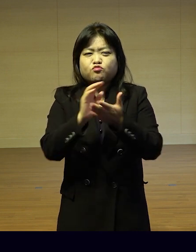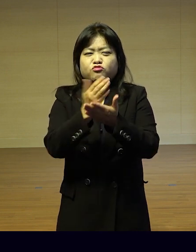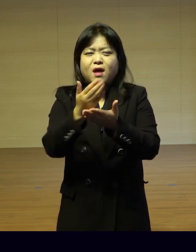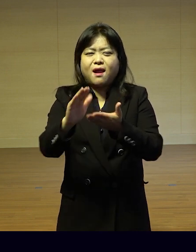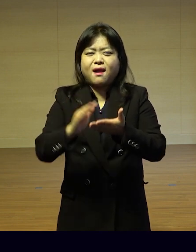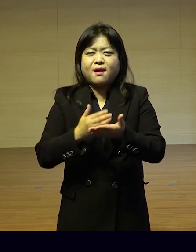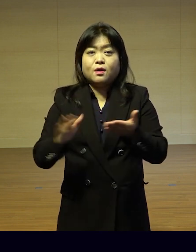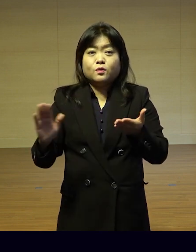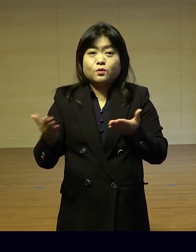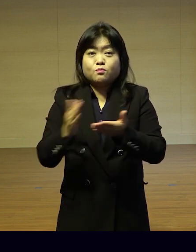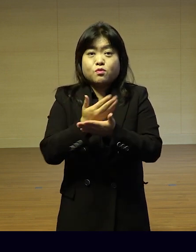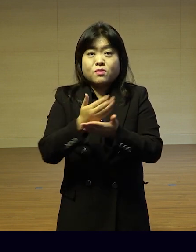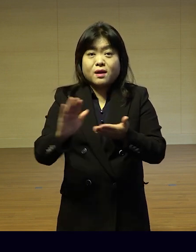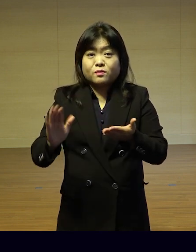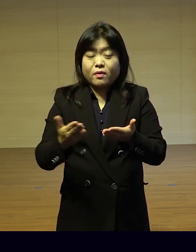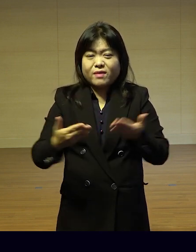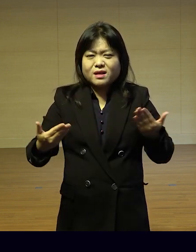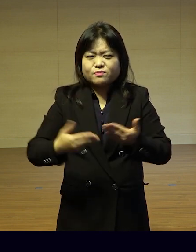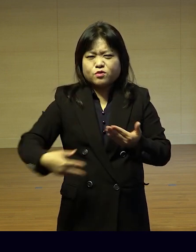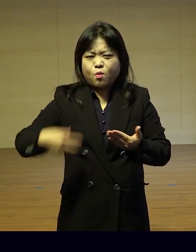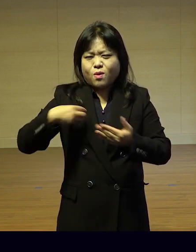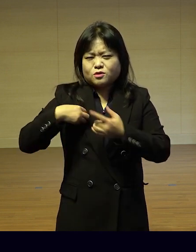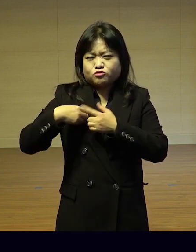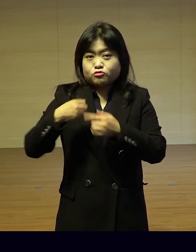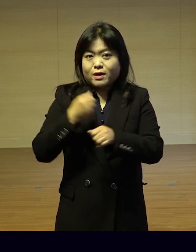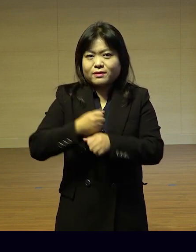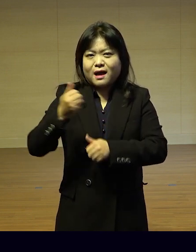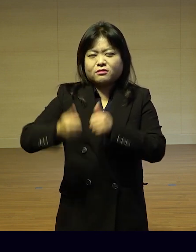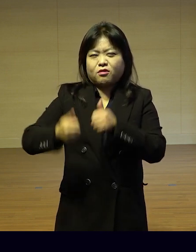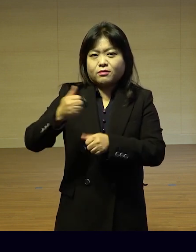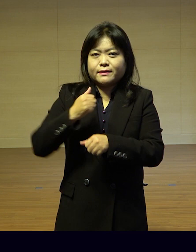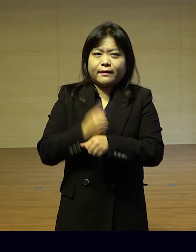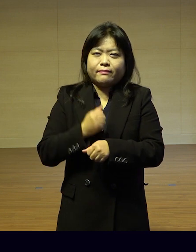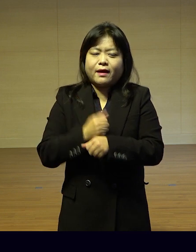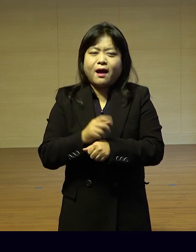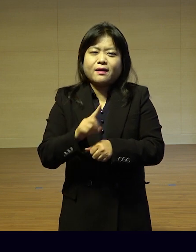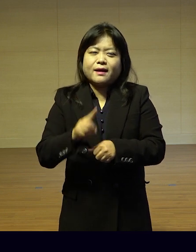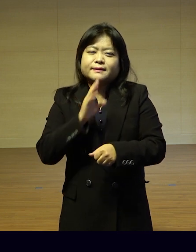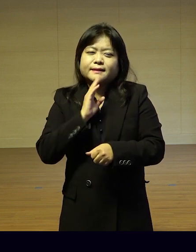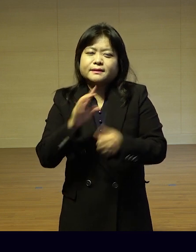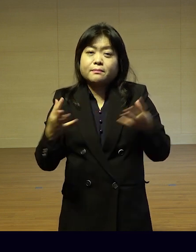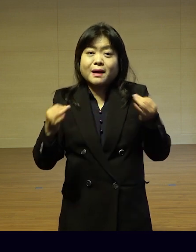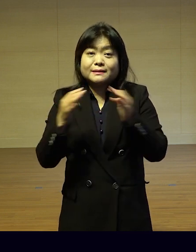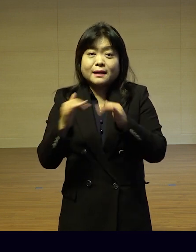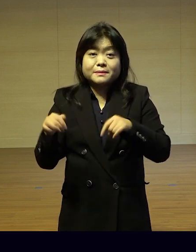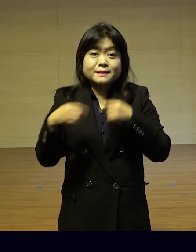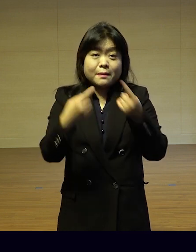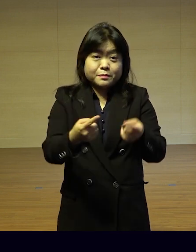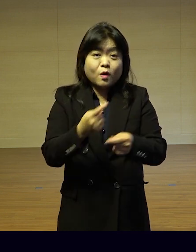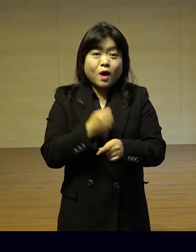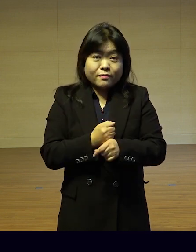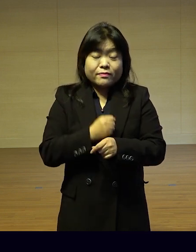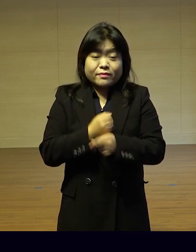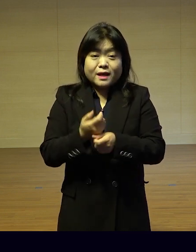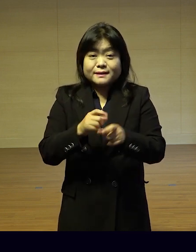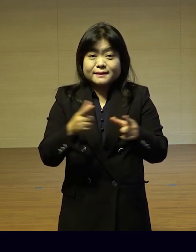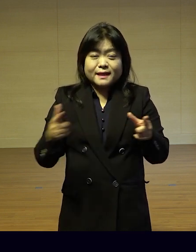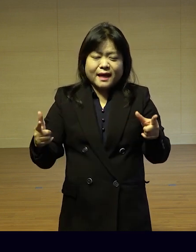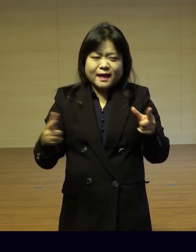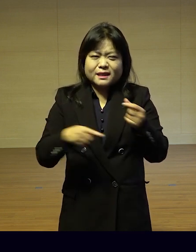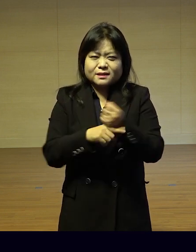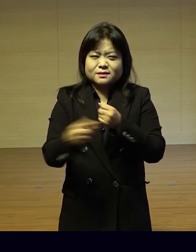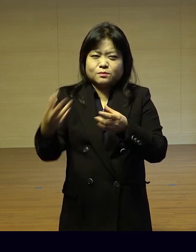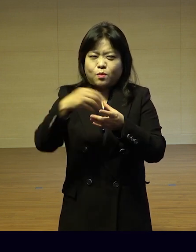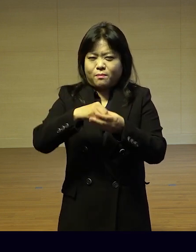분할한다, 나눈다, 임무를 완수한다, 경쟁한다, 하나의 사실에 많은 사람이 참여한다 등의 관념을